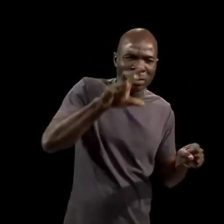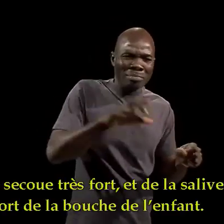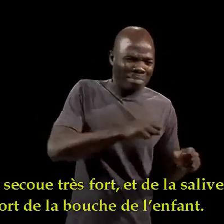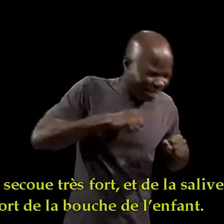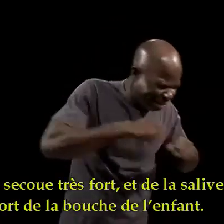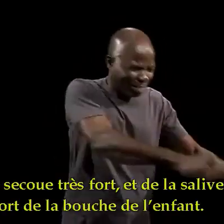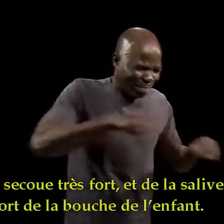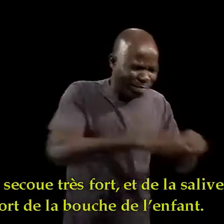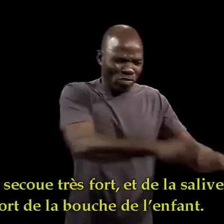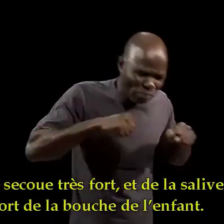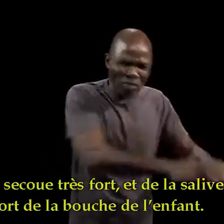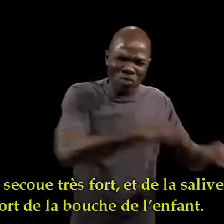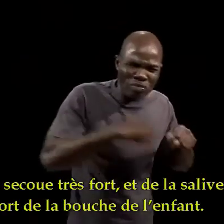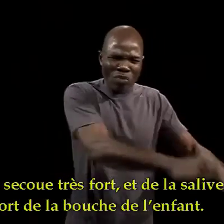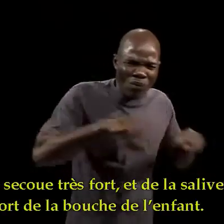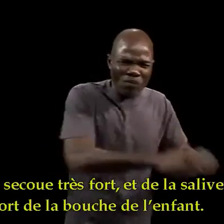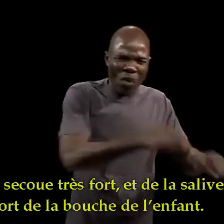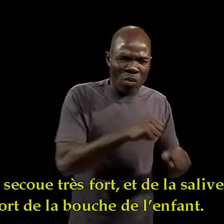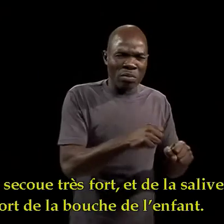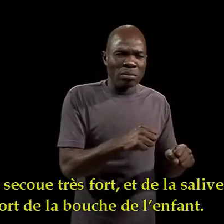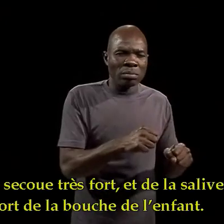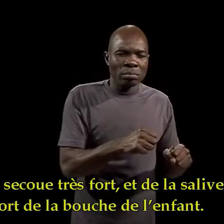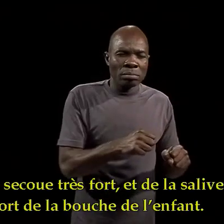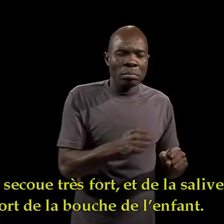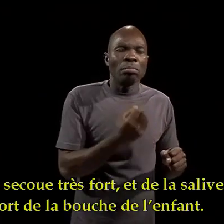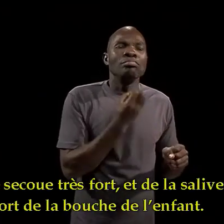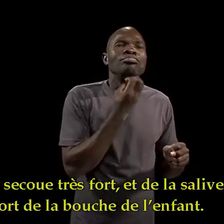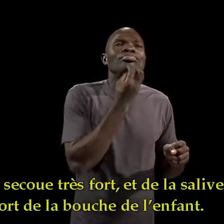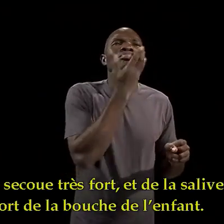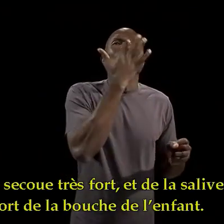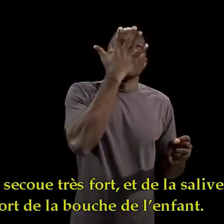Il le secoue très fort et de la salive sort de la bouche de l'enfant.